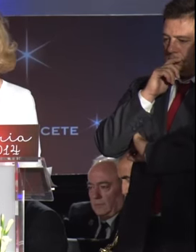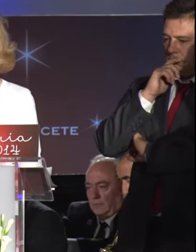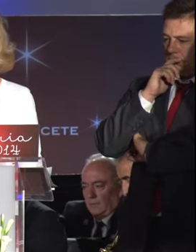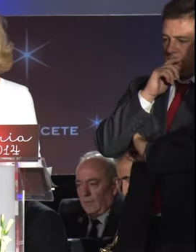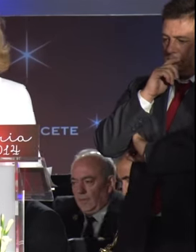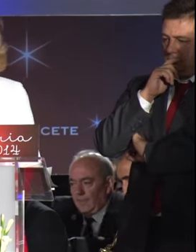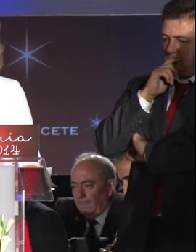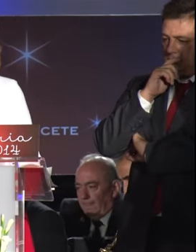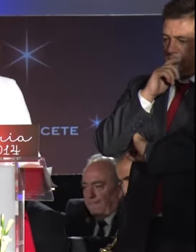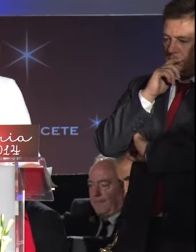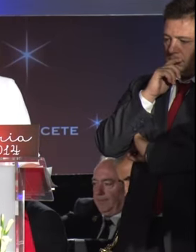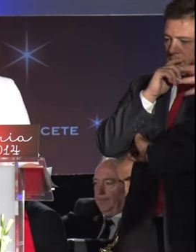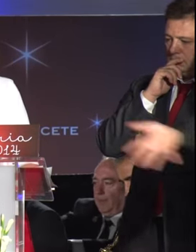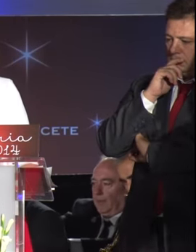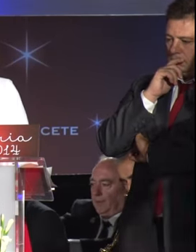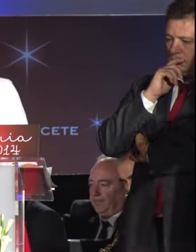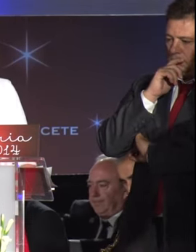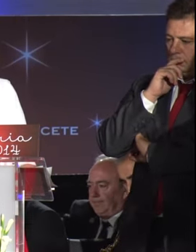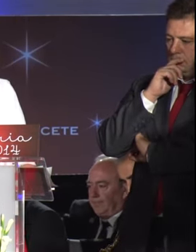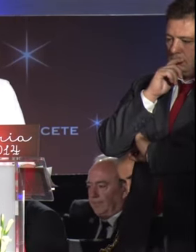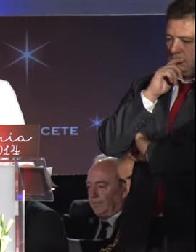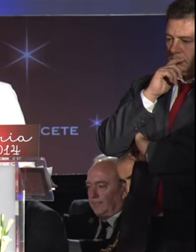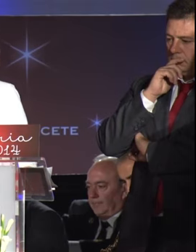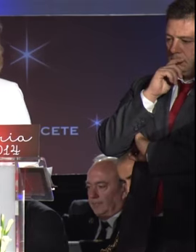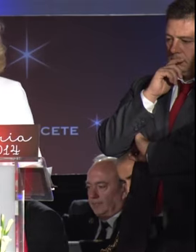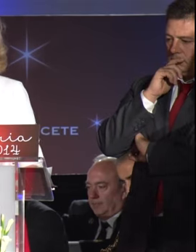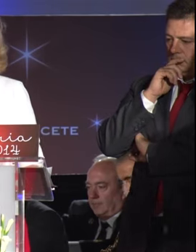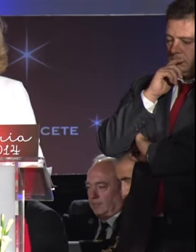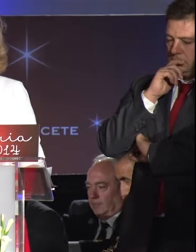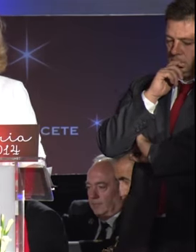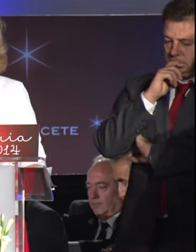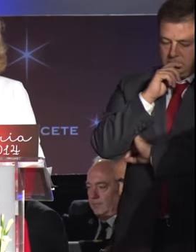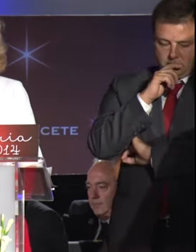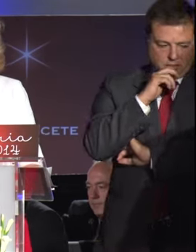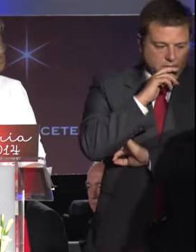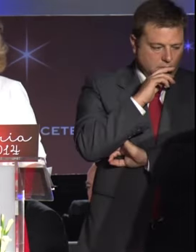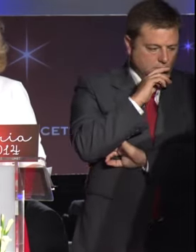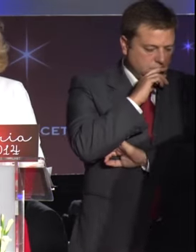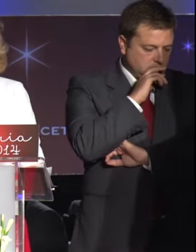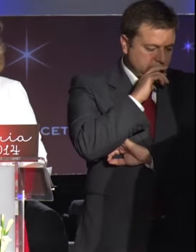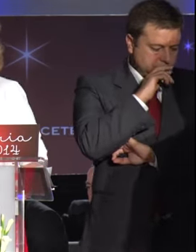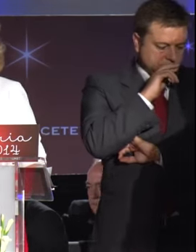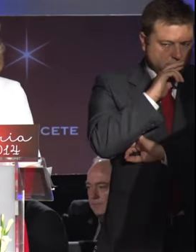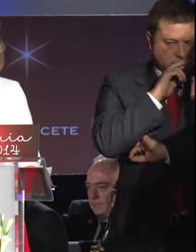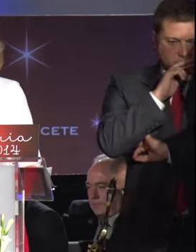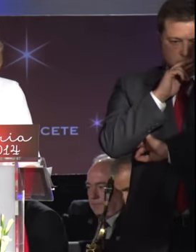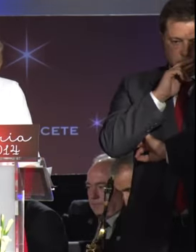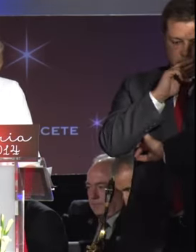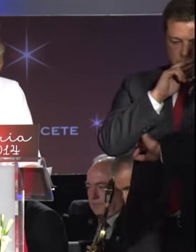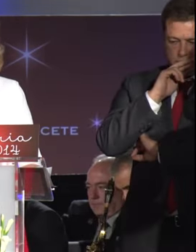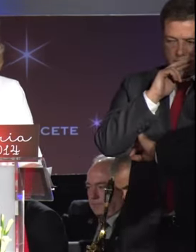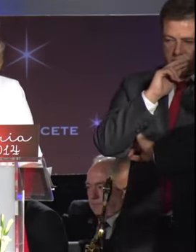nuestra feria, dar a conocer todas las bondades, nuestras tradiciones, nuestra cultura, nuestra gastronomía, nuestro